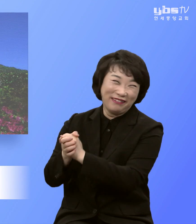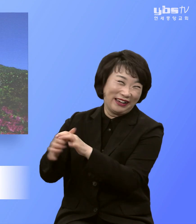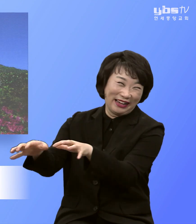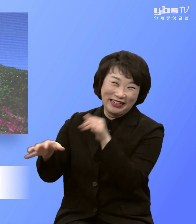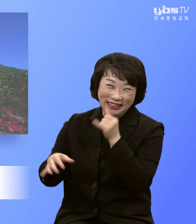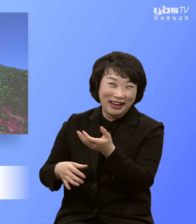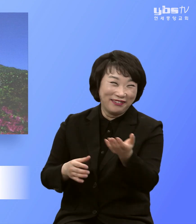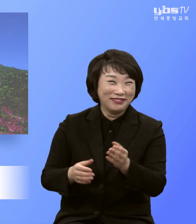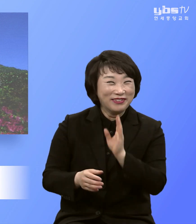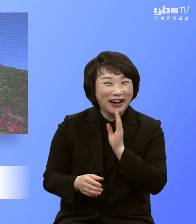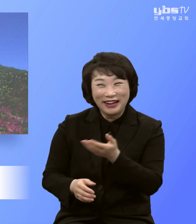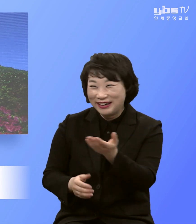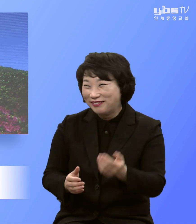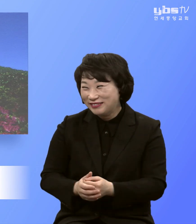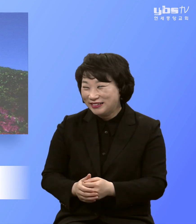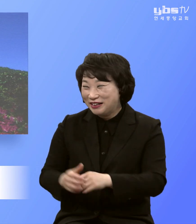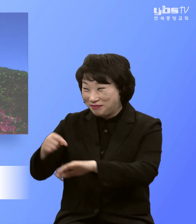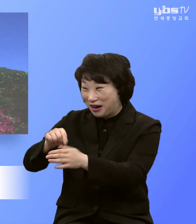항상 그렇죠.